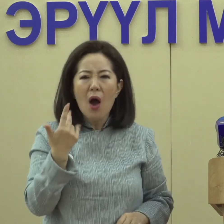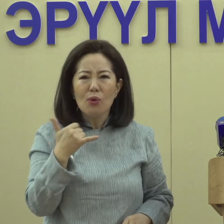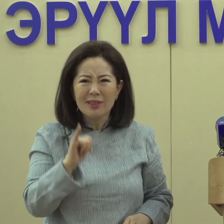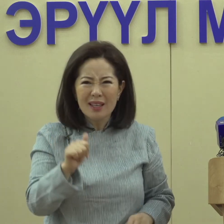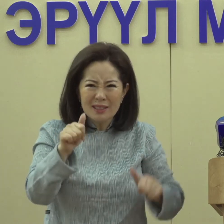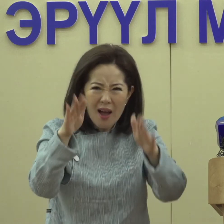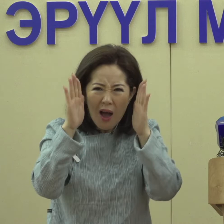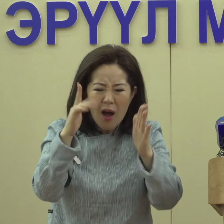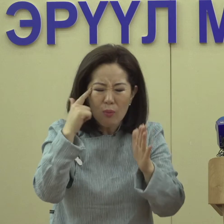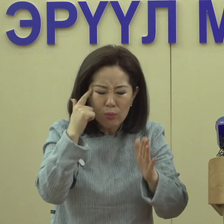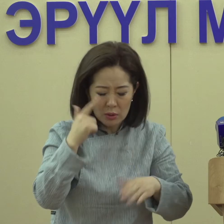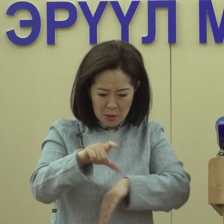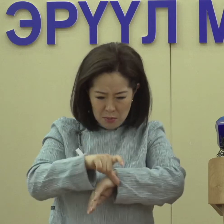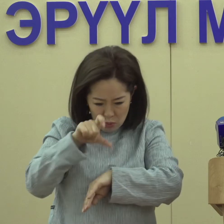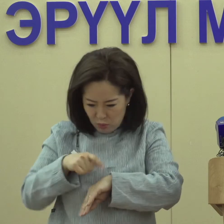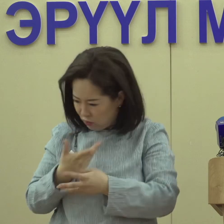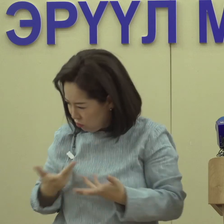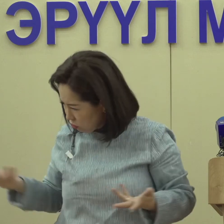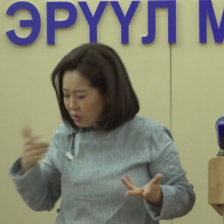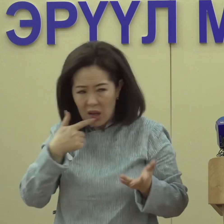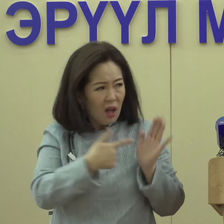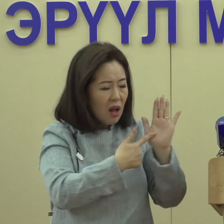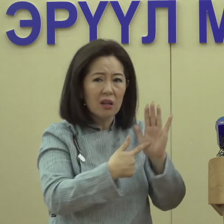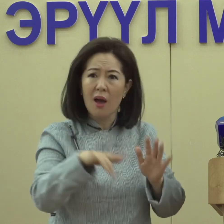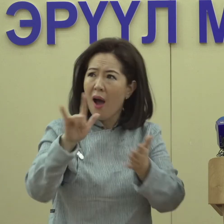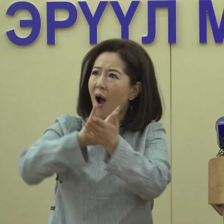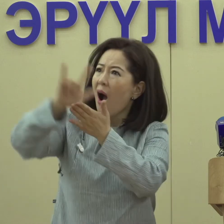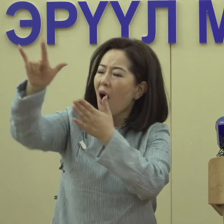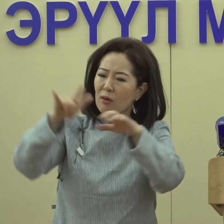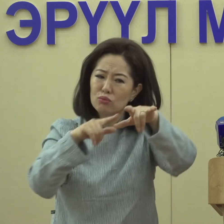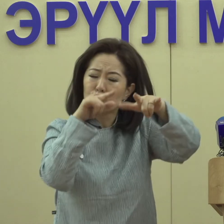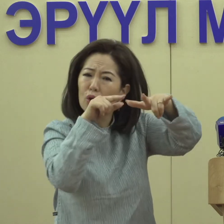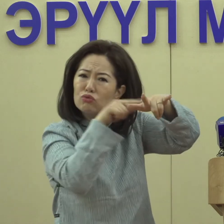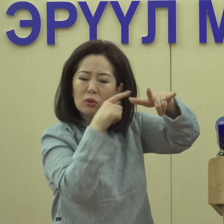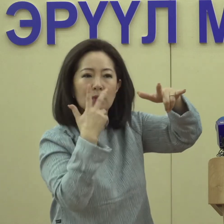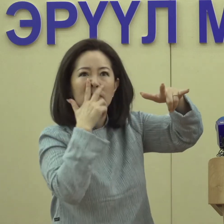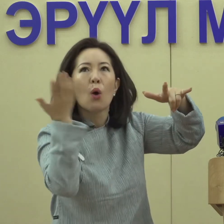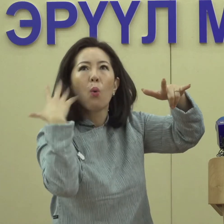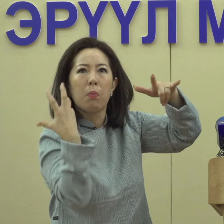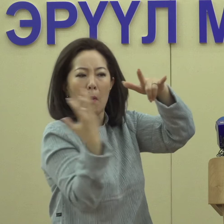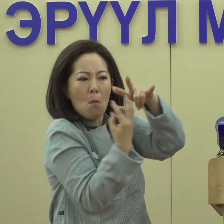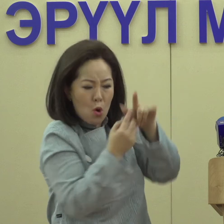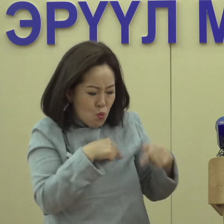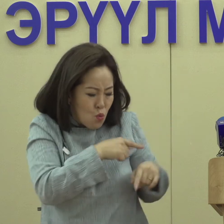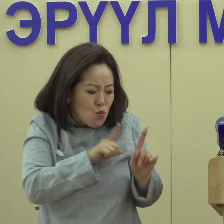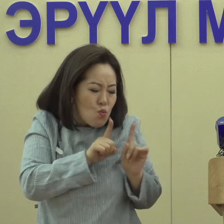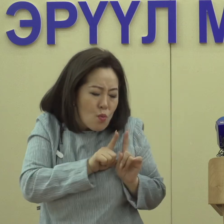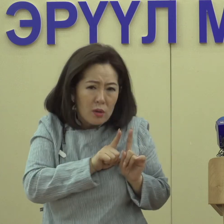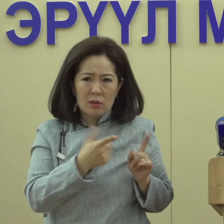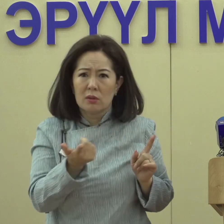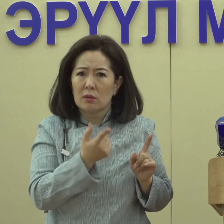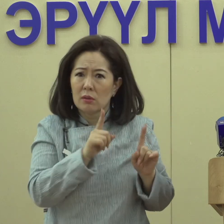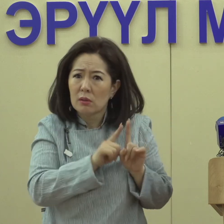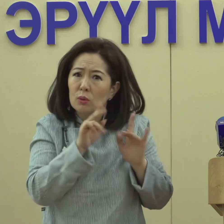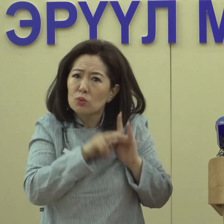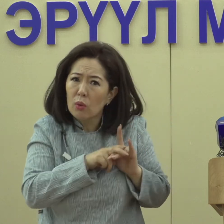манай бас мэрэгчлэтнүүд хэллээ. Яагаад гэвэл агаарын солилцоо байхгүй маш ойрхон шахаж суудаг.